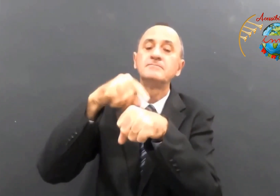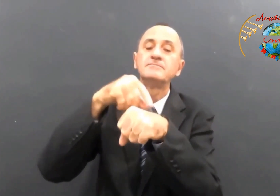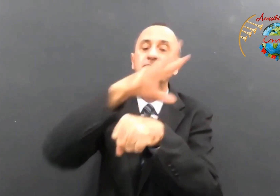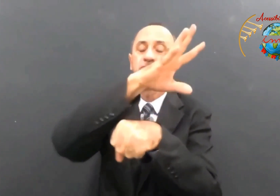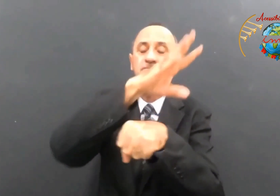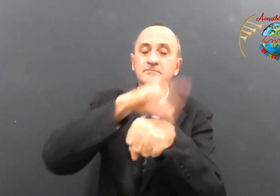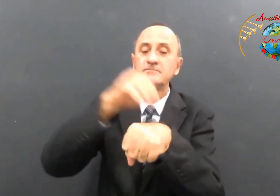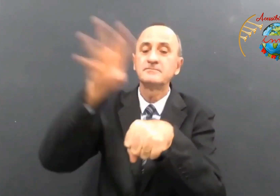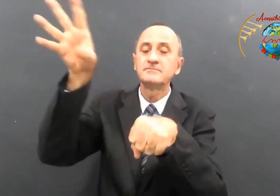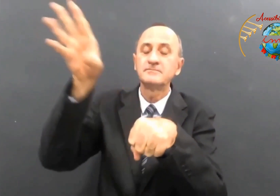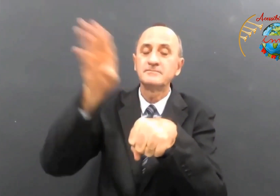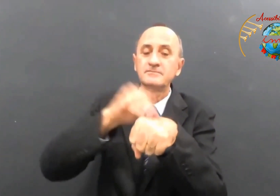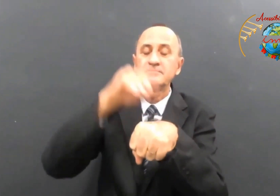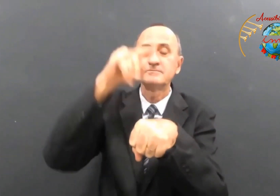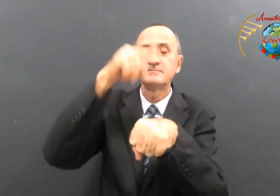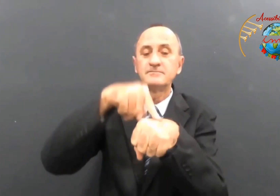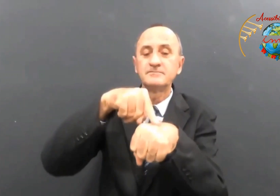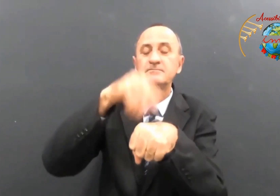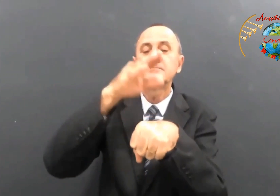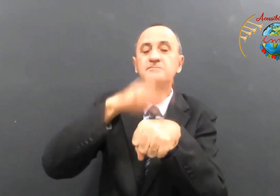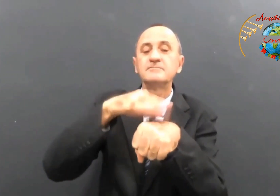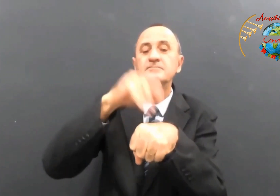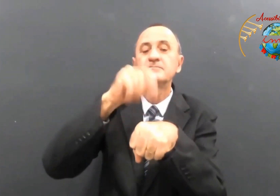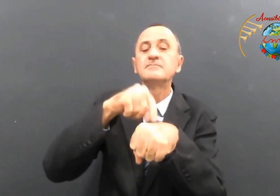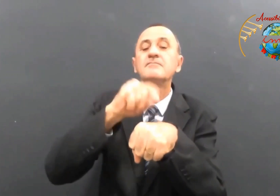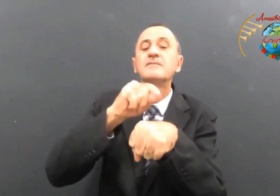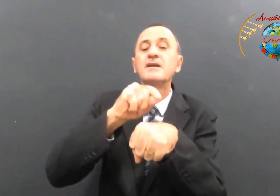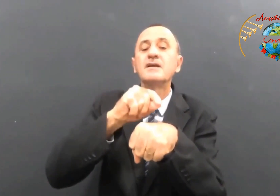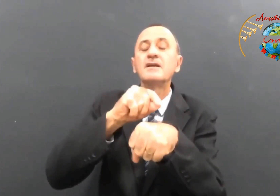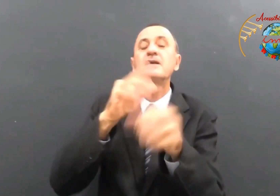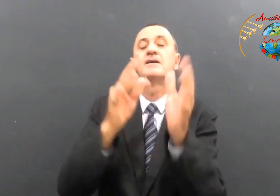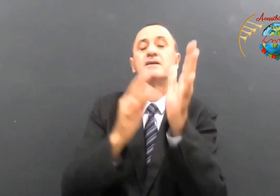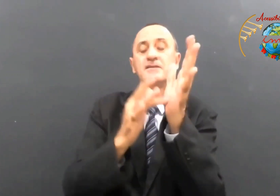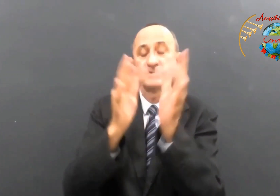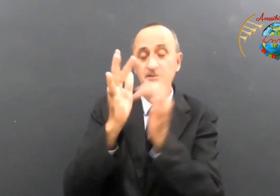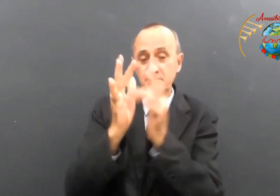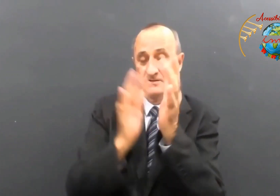Jesus Cristo, o mediador. Veja aqui, olha, Jesus Cristo, o mediador.